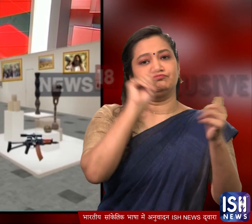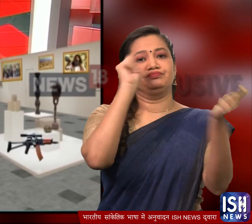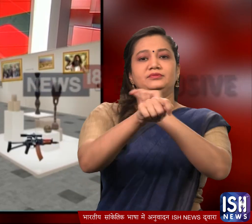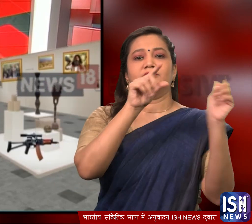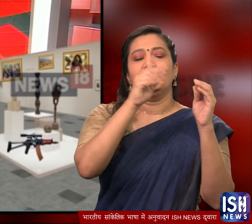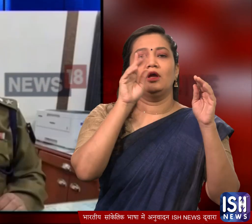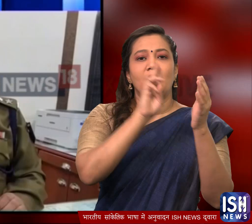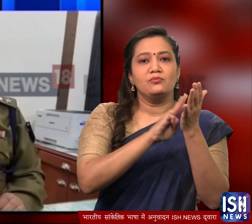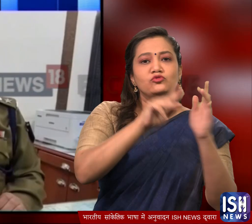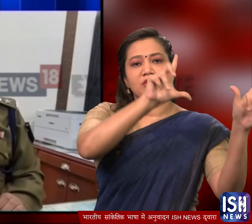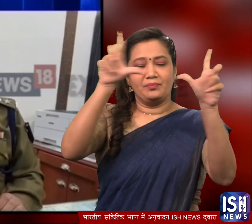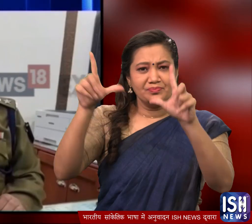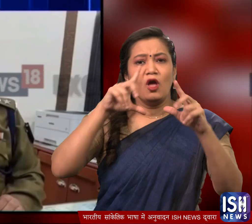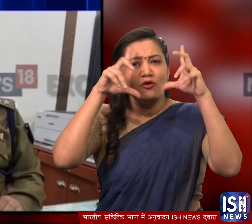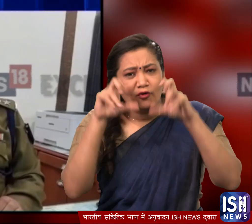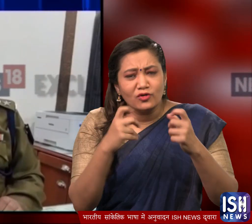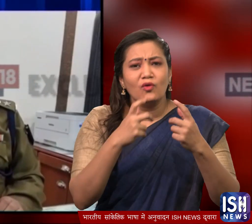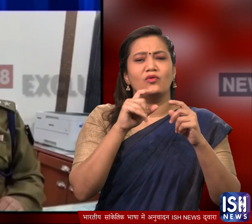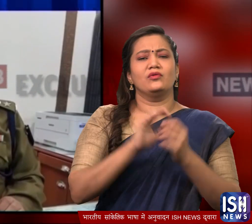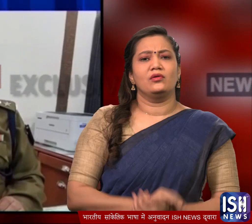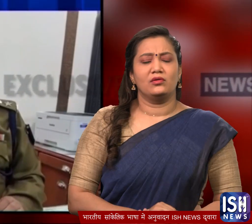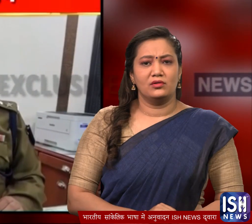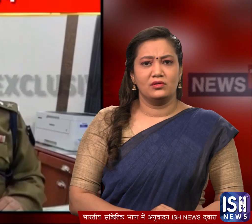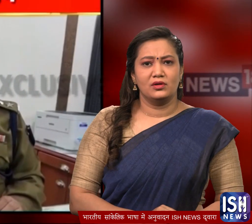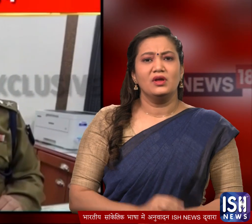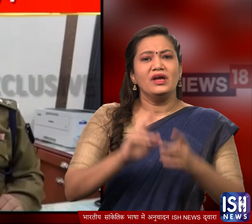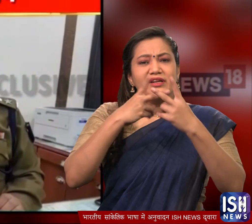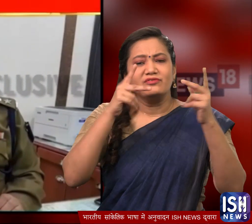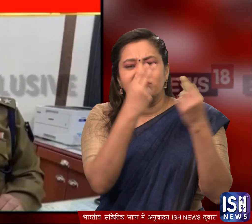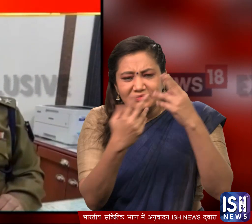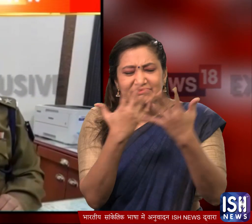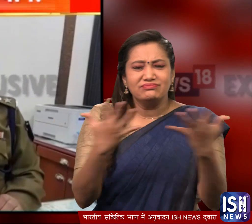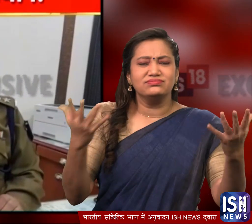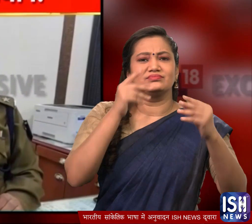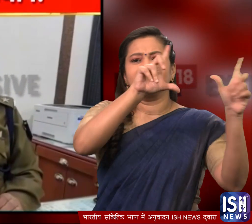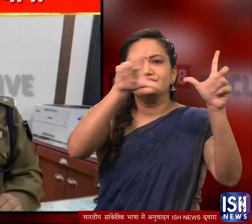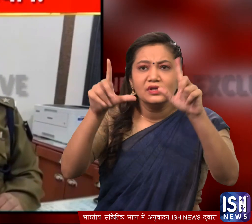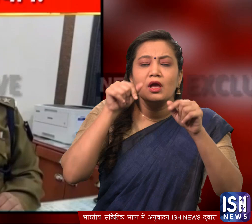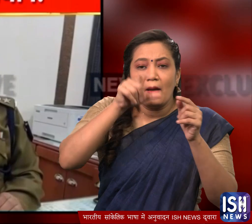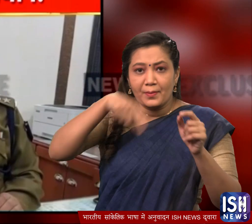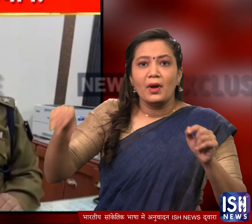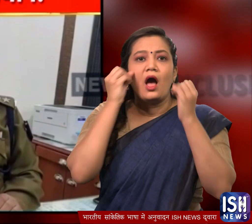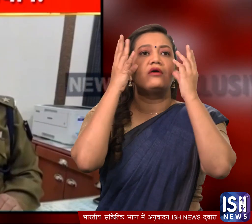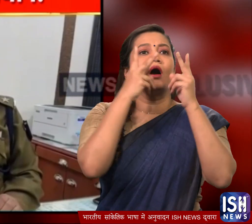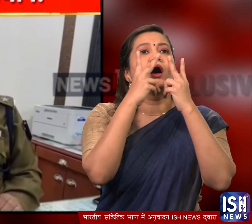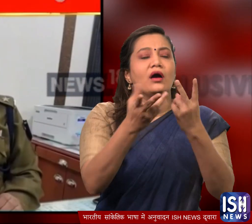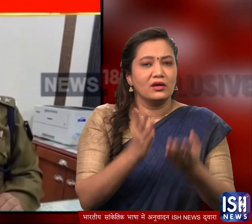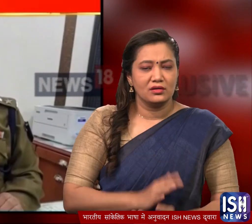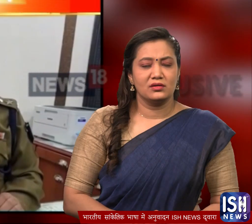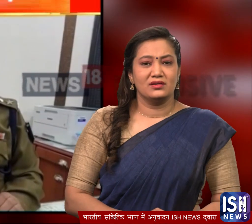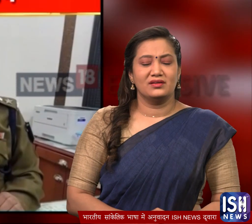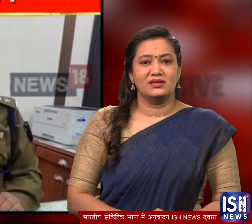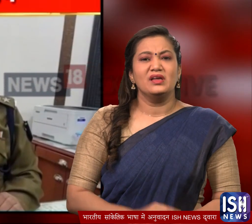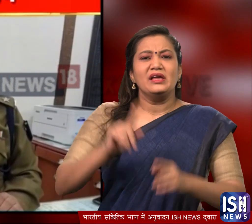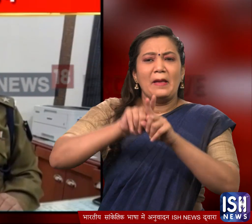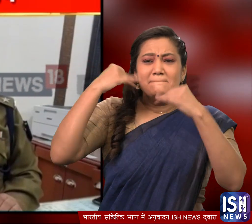गया। उनके फोटोग्राफ्स और भी जीवित चीजें लगाई जाएंगी ताकि लोगों को जानकारी मिले और